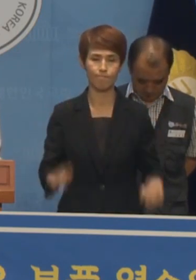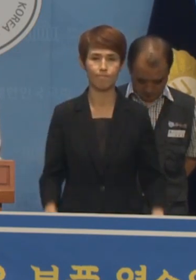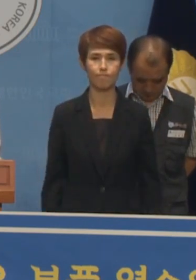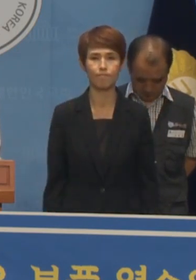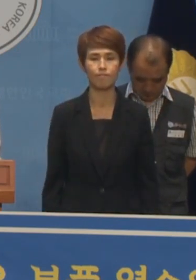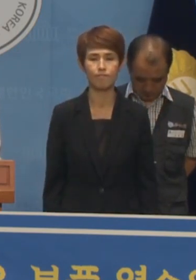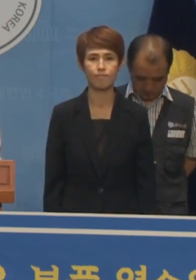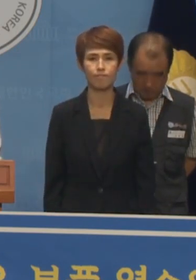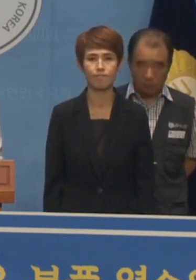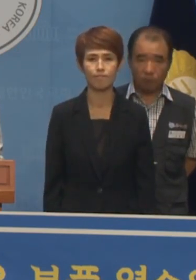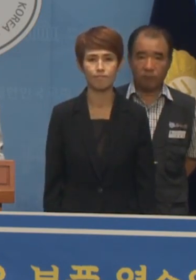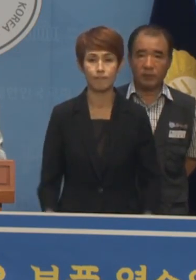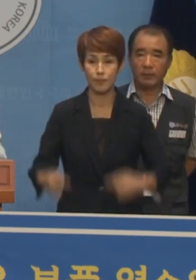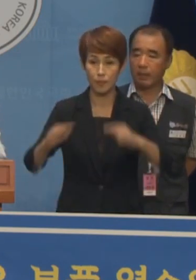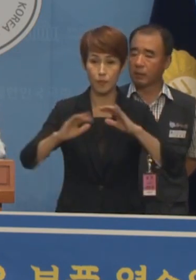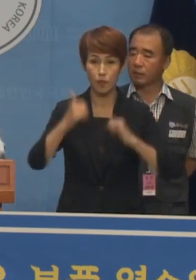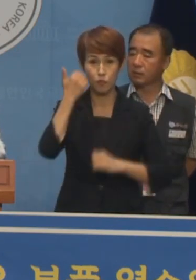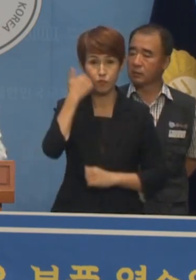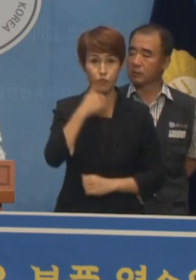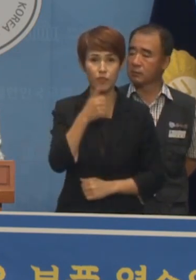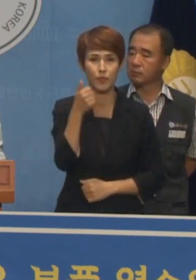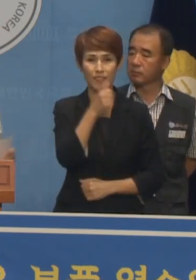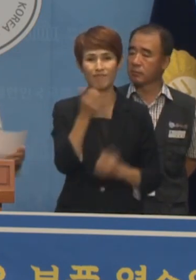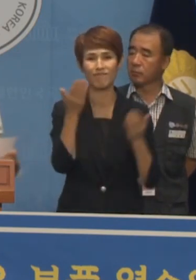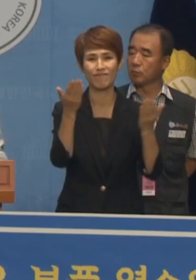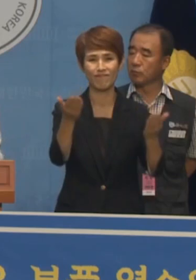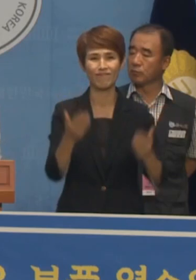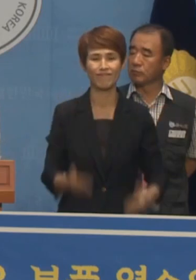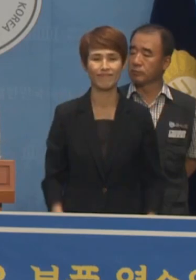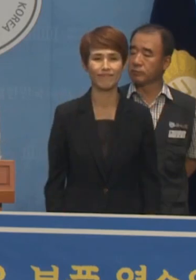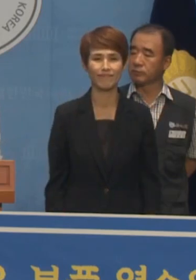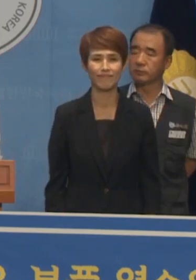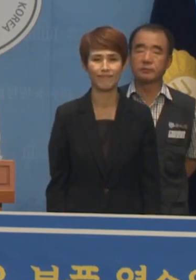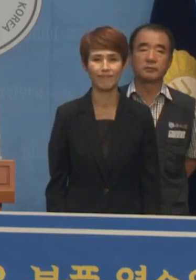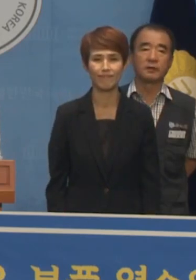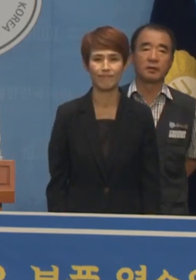먼저 참석하신 분들 소개해드리겠습니다.